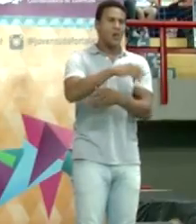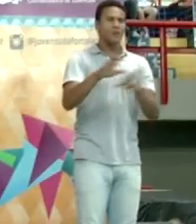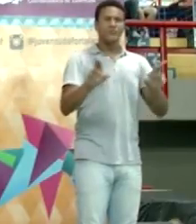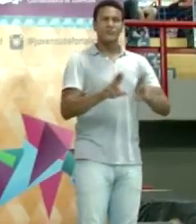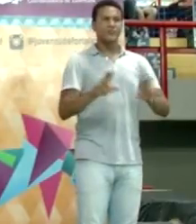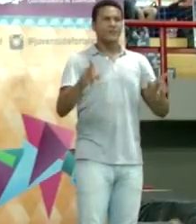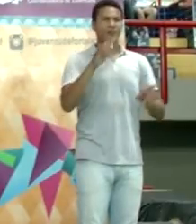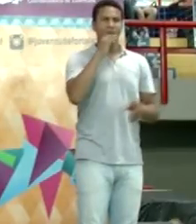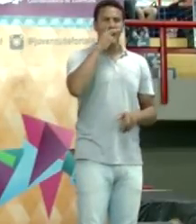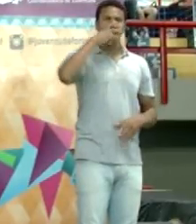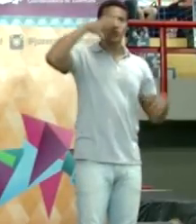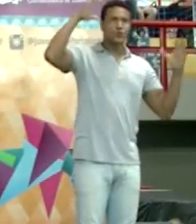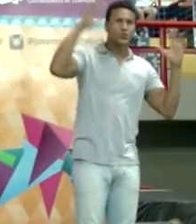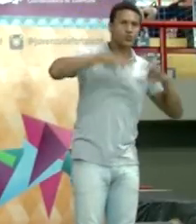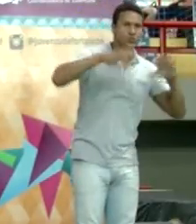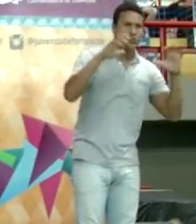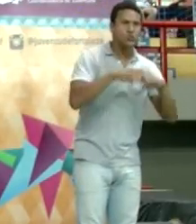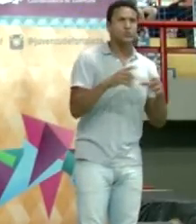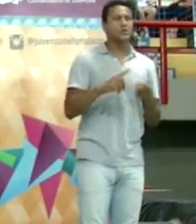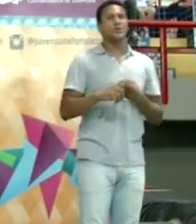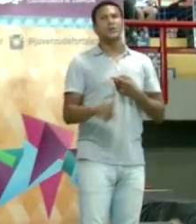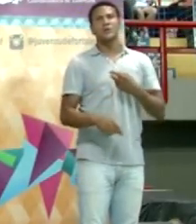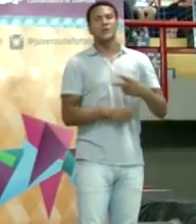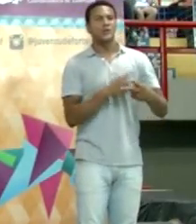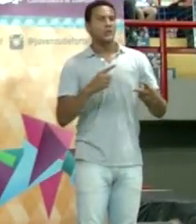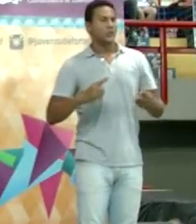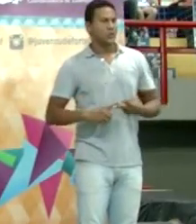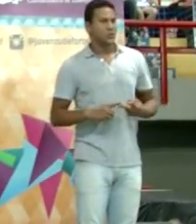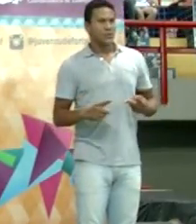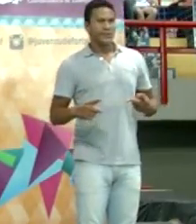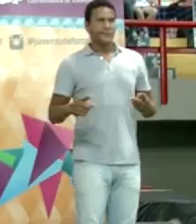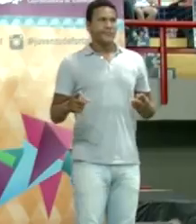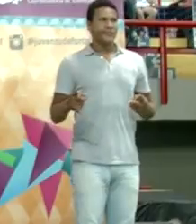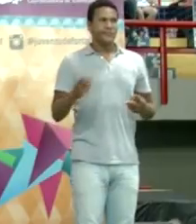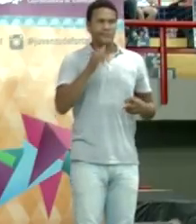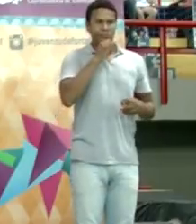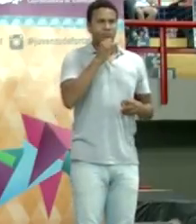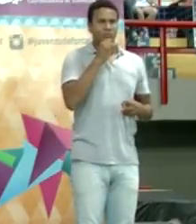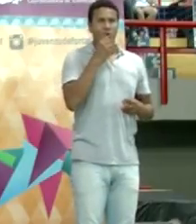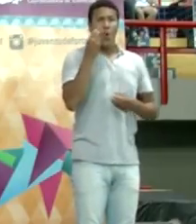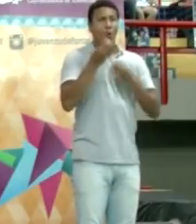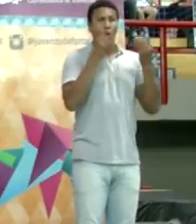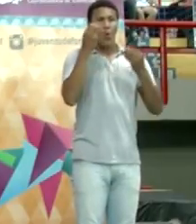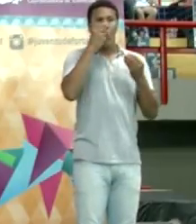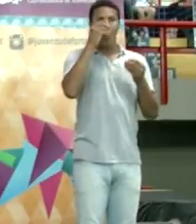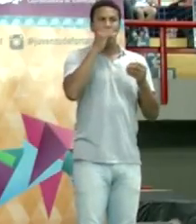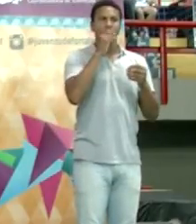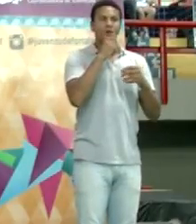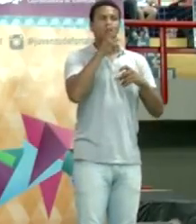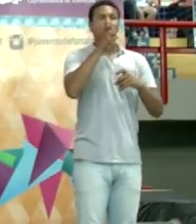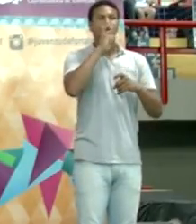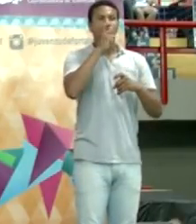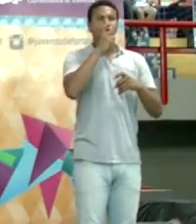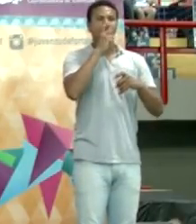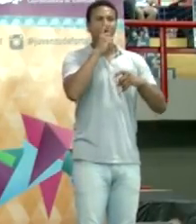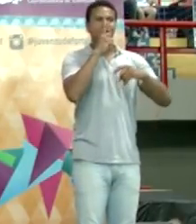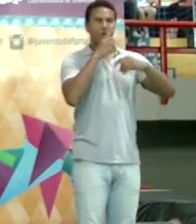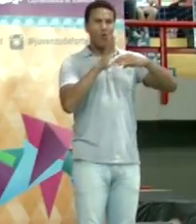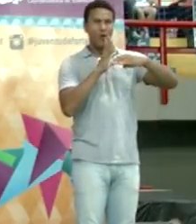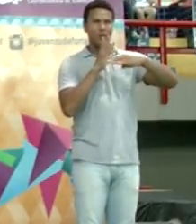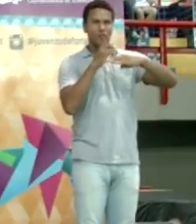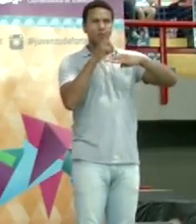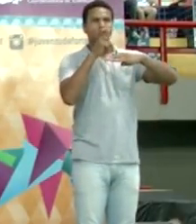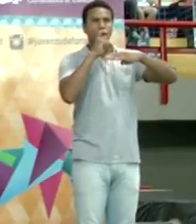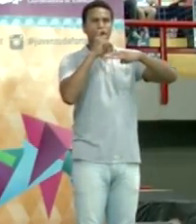a quantidade de chuva, acaba mexer com o derretimento das calotas polares. Então você